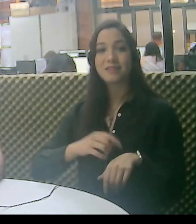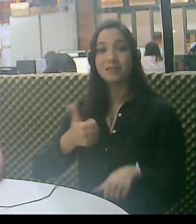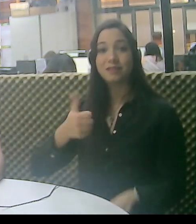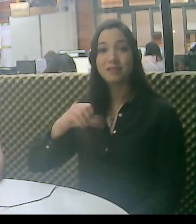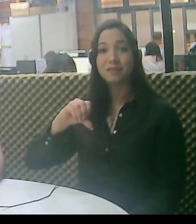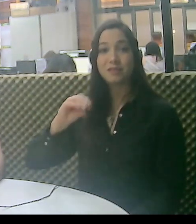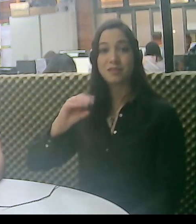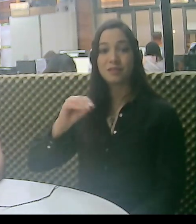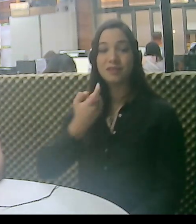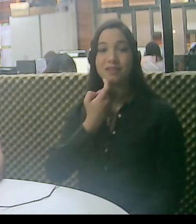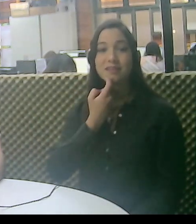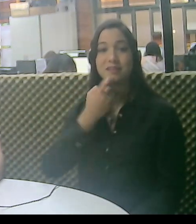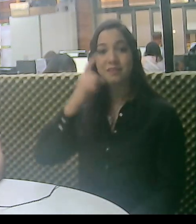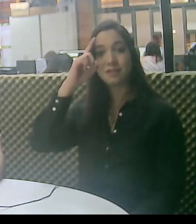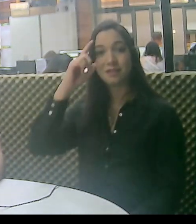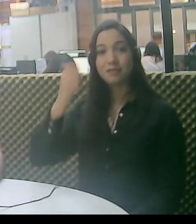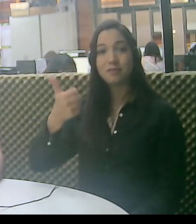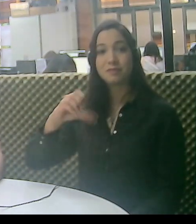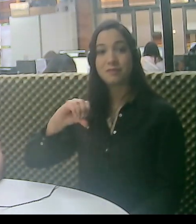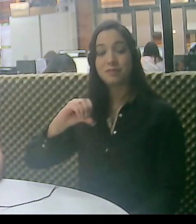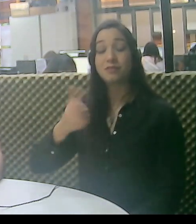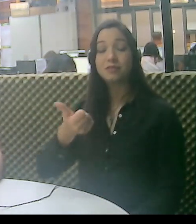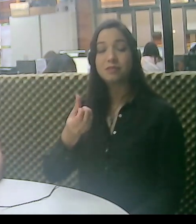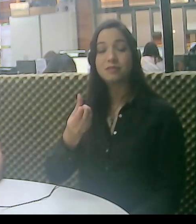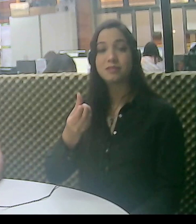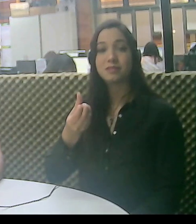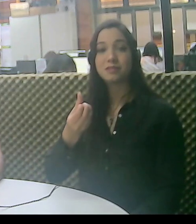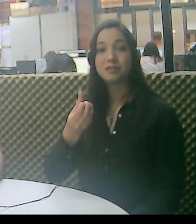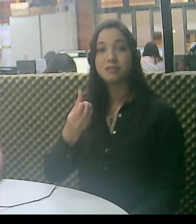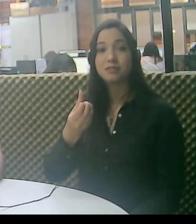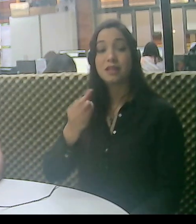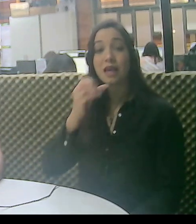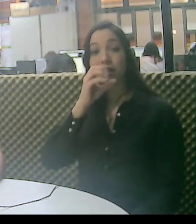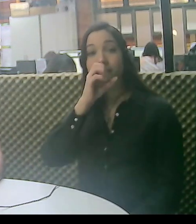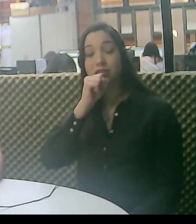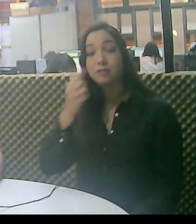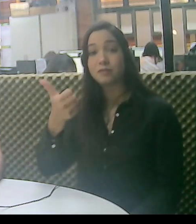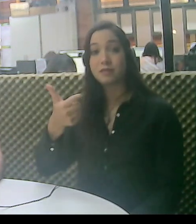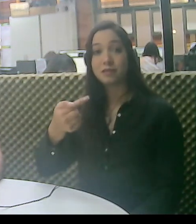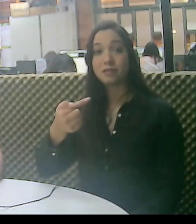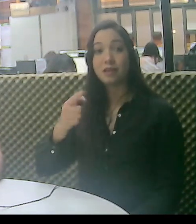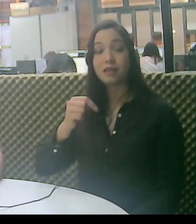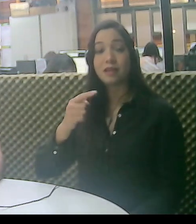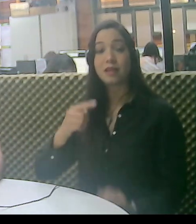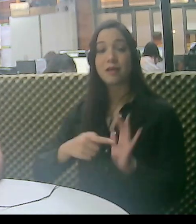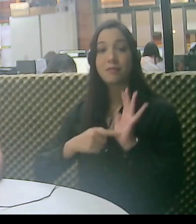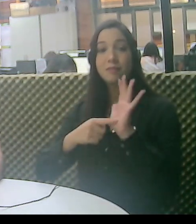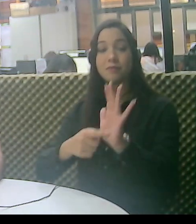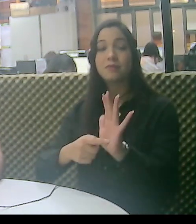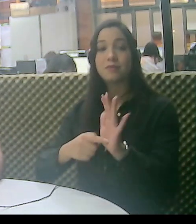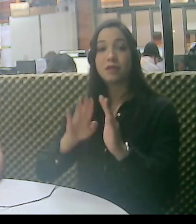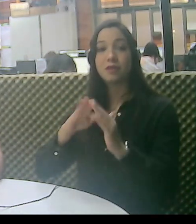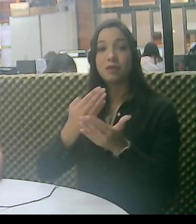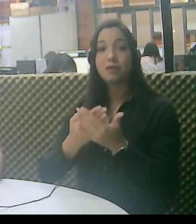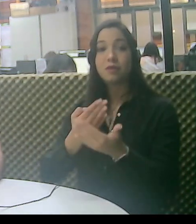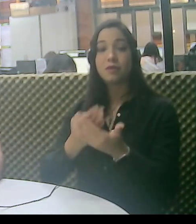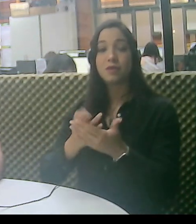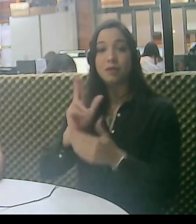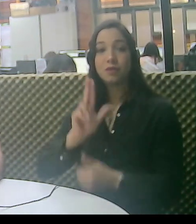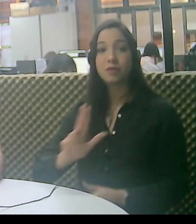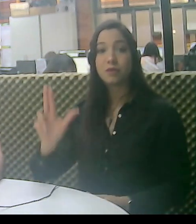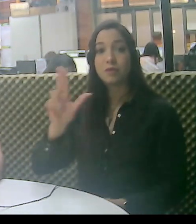próxima sexta, dia 16, e no sábado, dia 17, será na fachada da Escola Estadual de